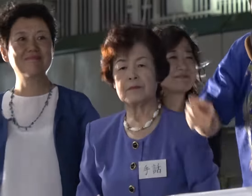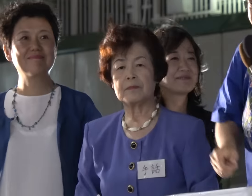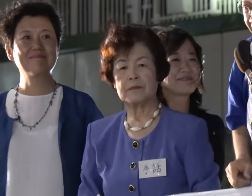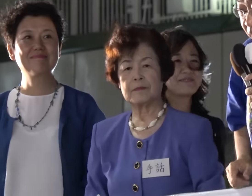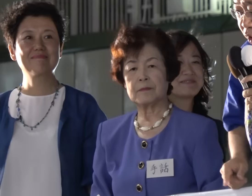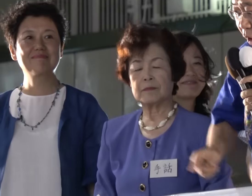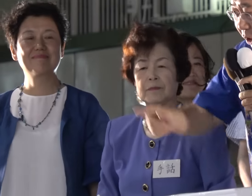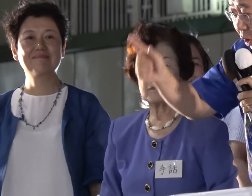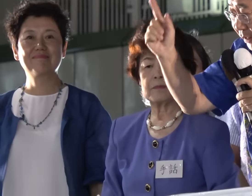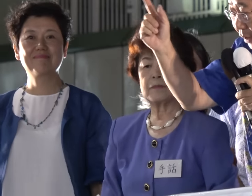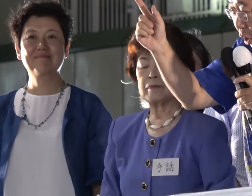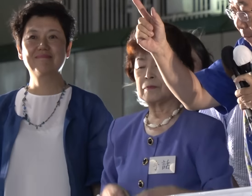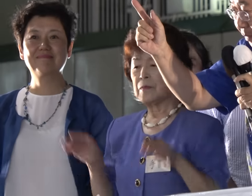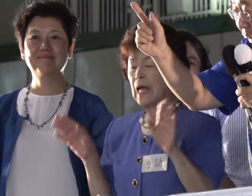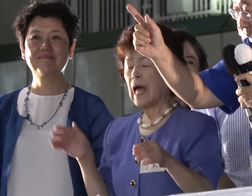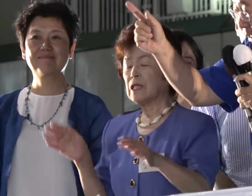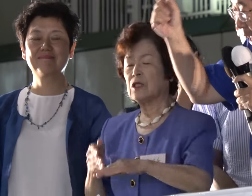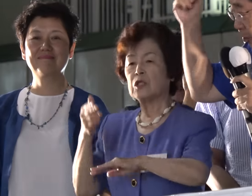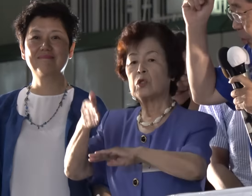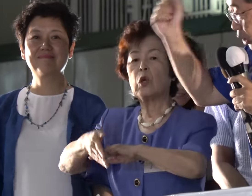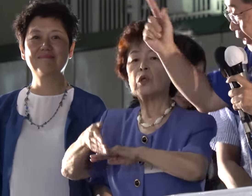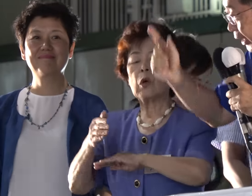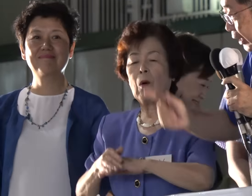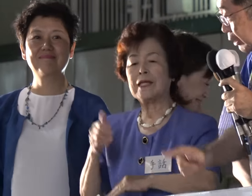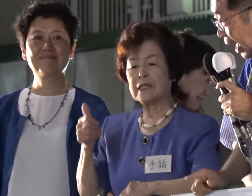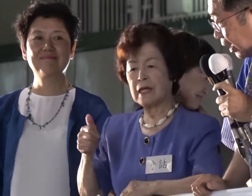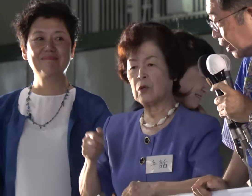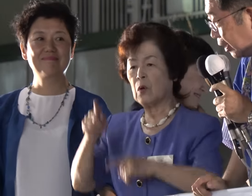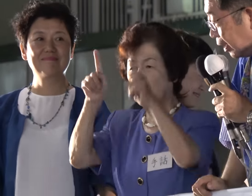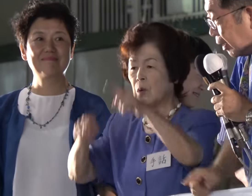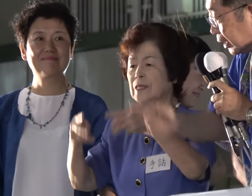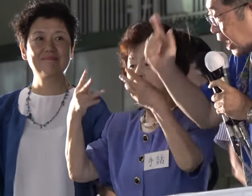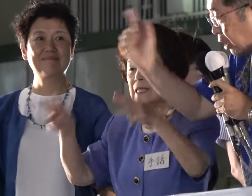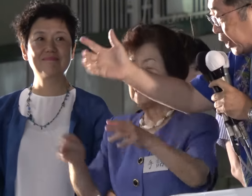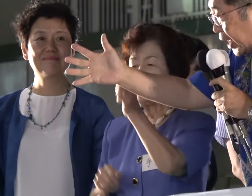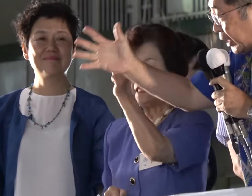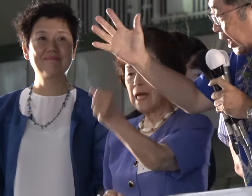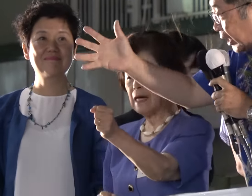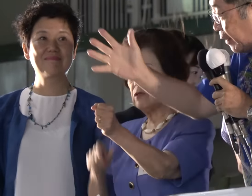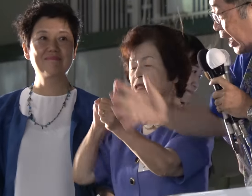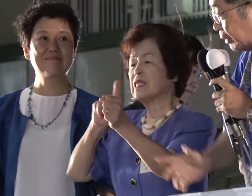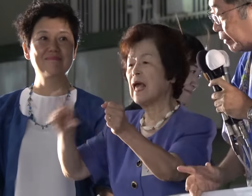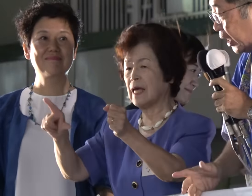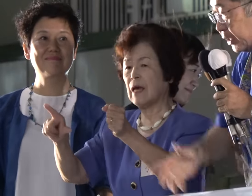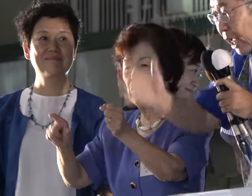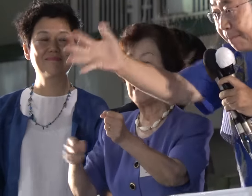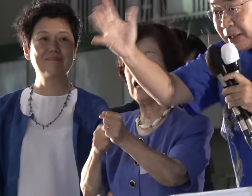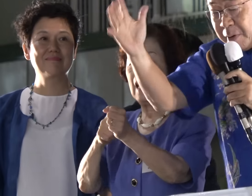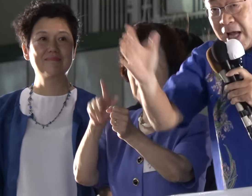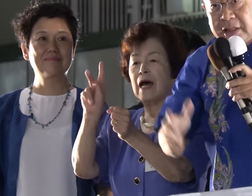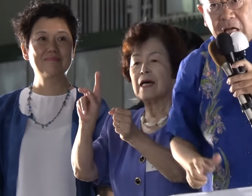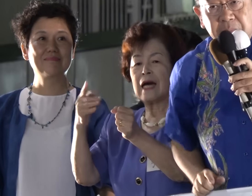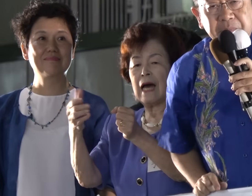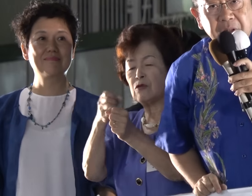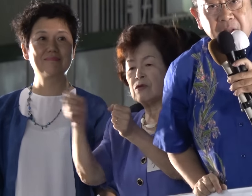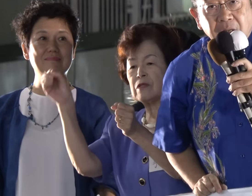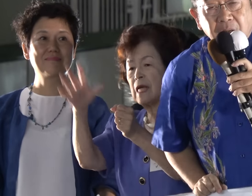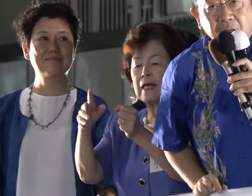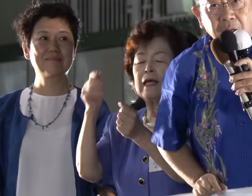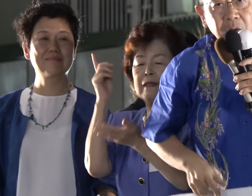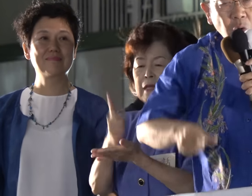そして堀越さんの非核都市宣言には核兵器だけではない原発も入っている